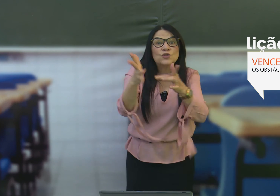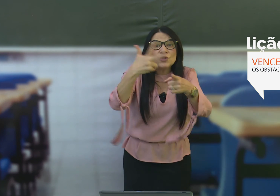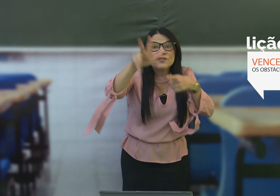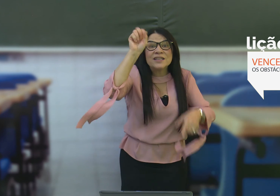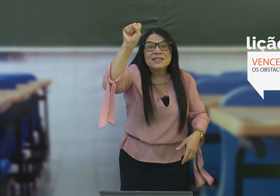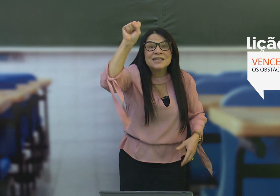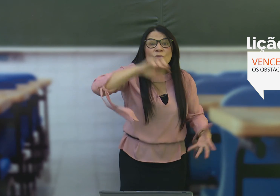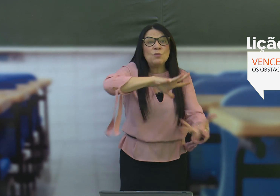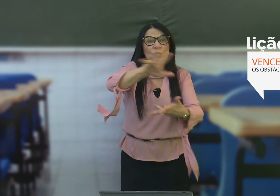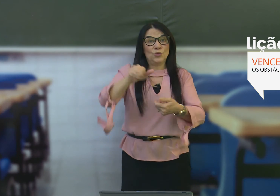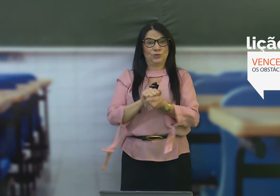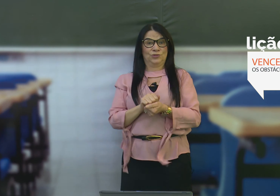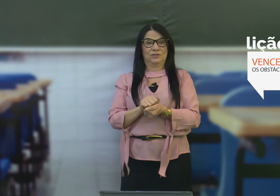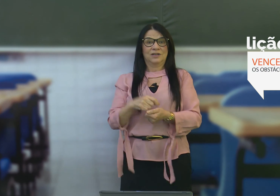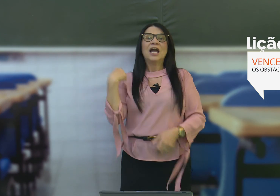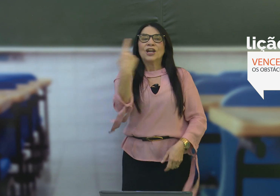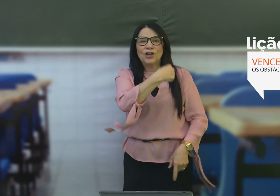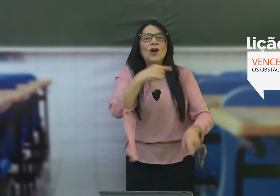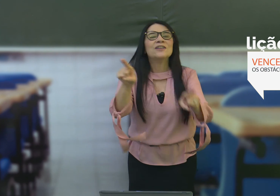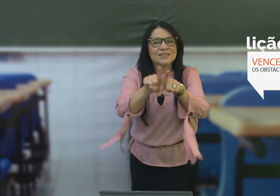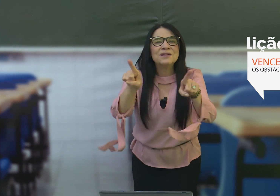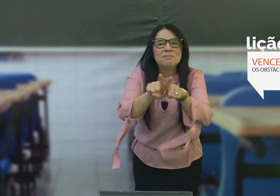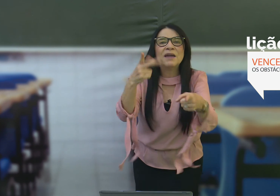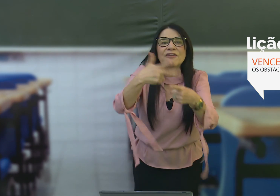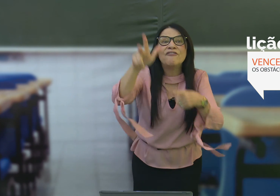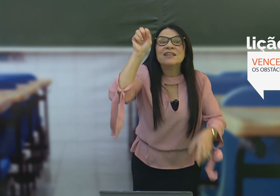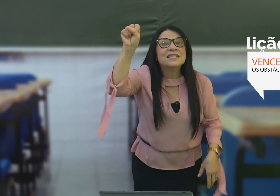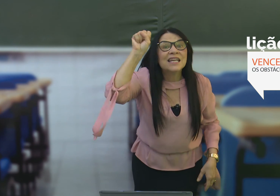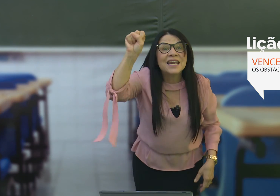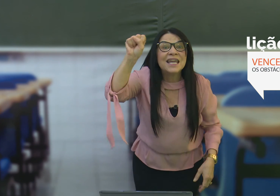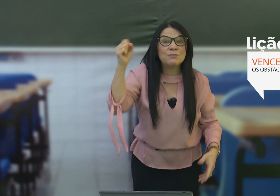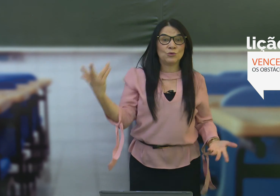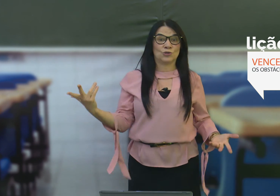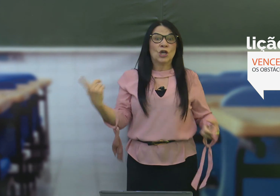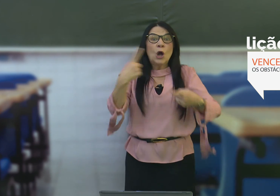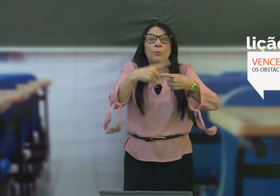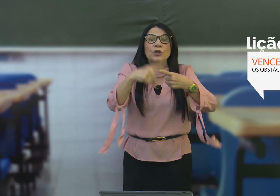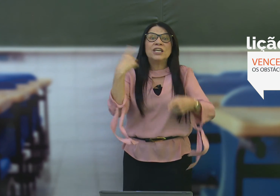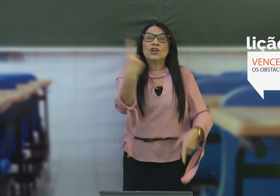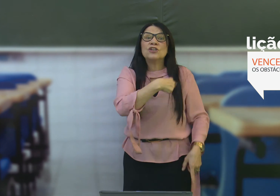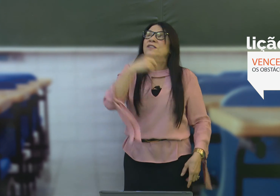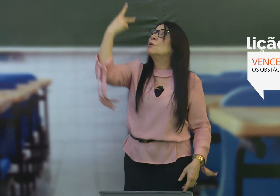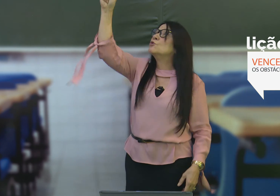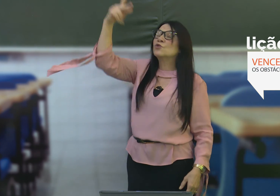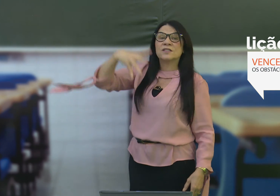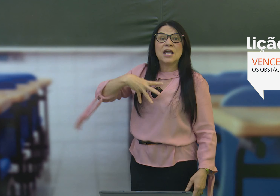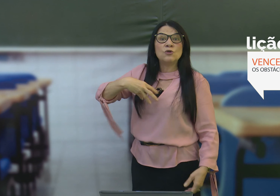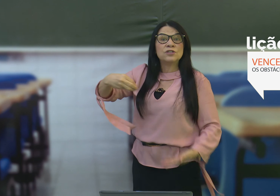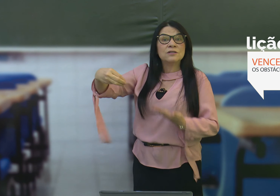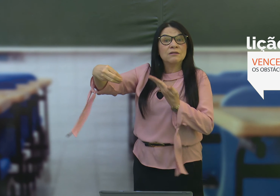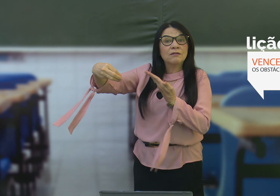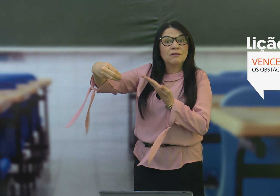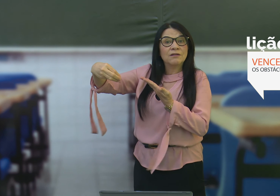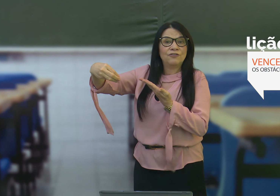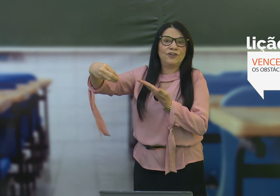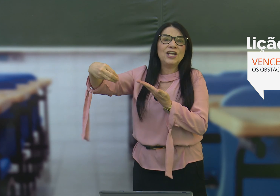Jesus venceu o mundo, nós também venceremos, porque nós somos os seus